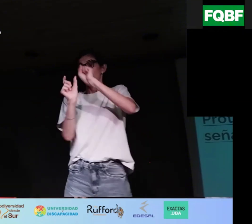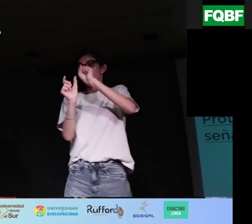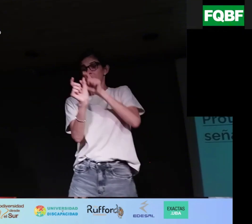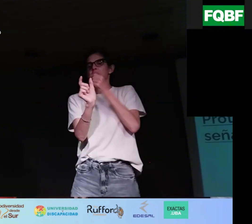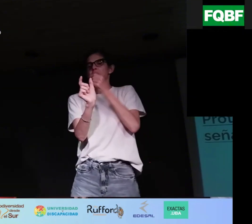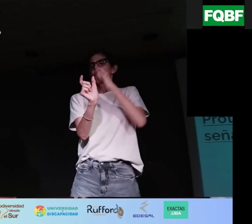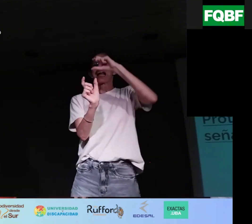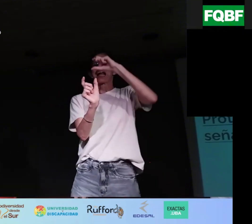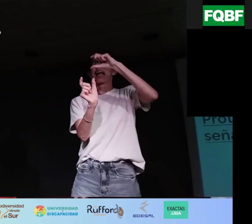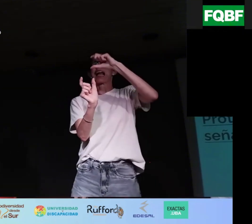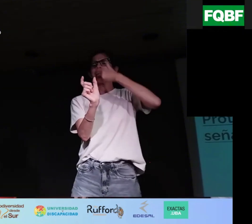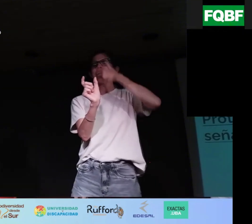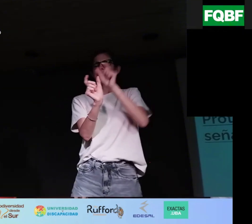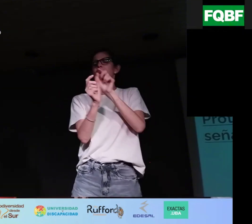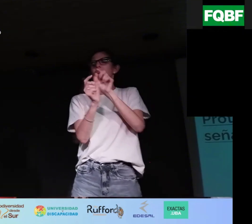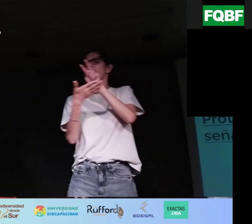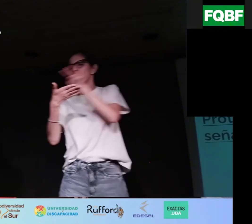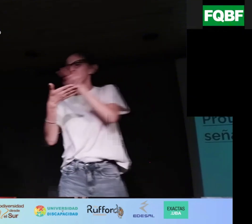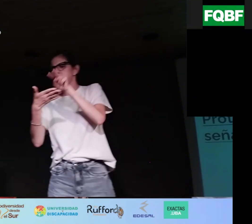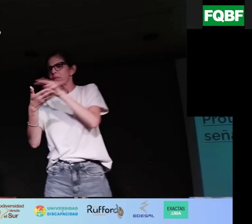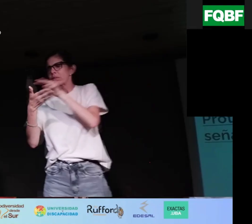Estábamos buscando una palabra en específico.